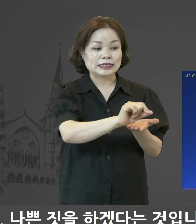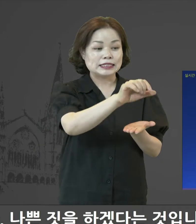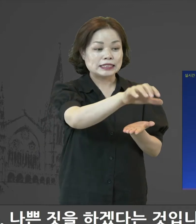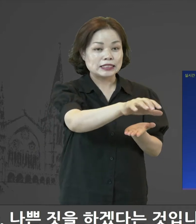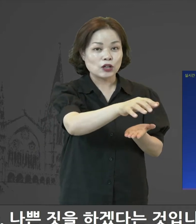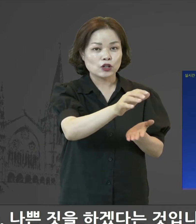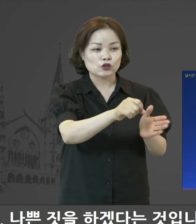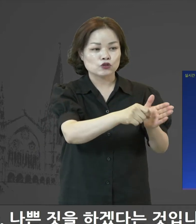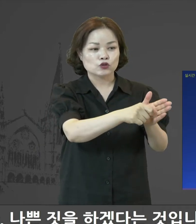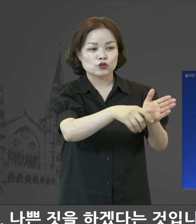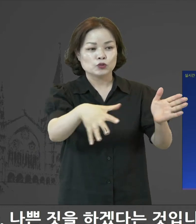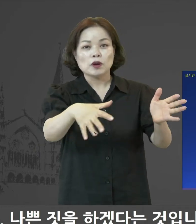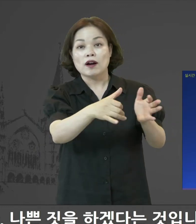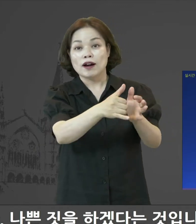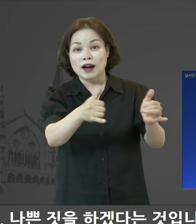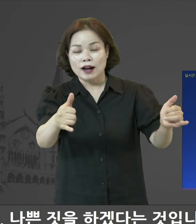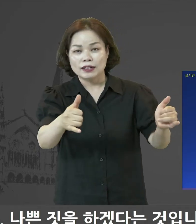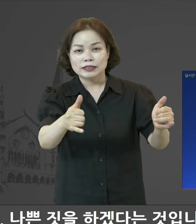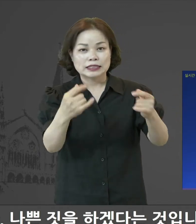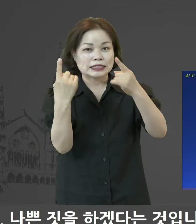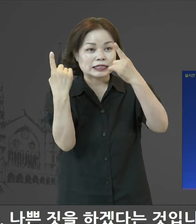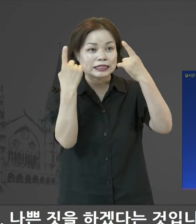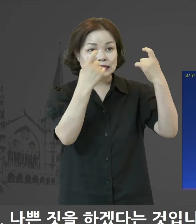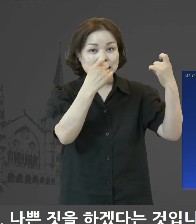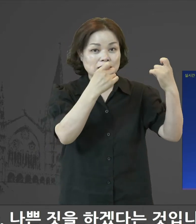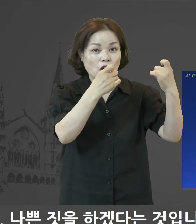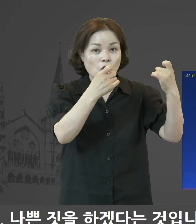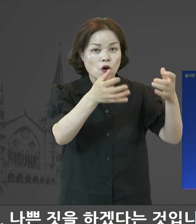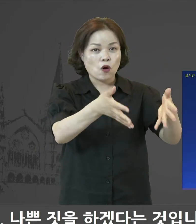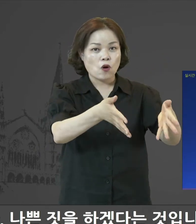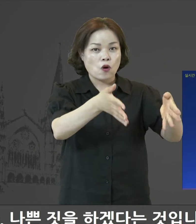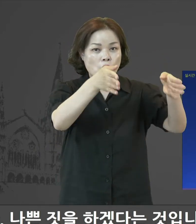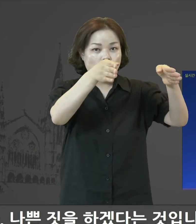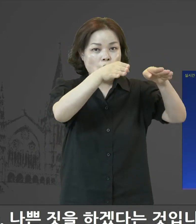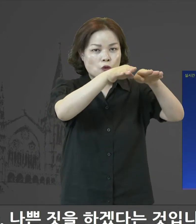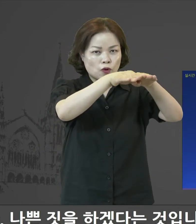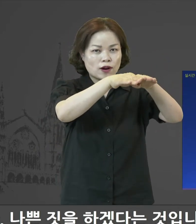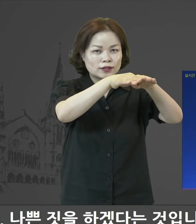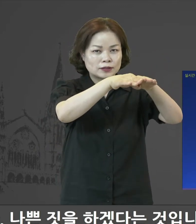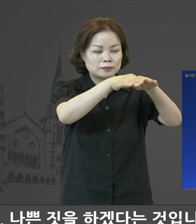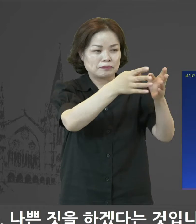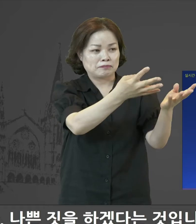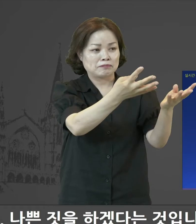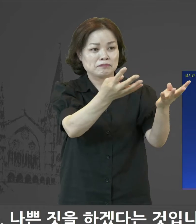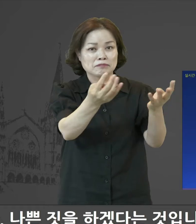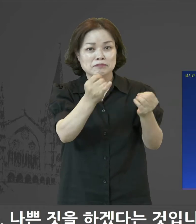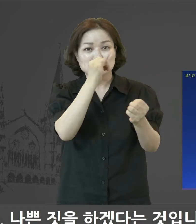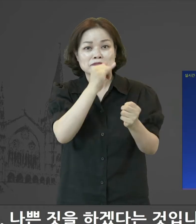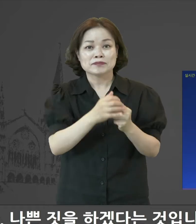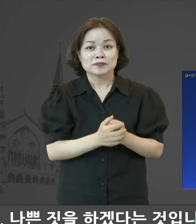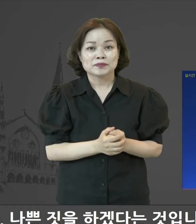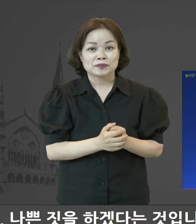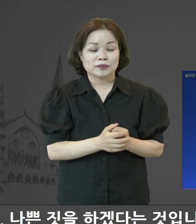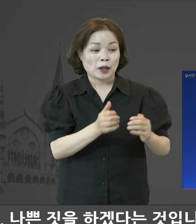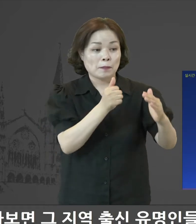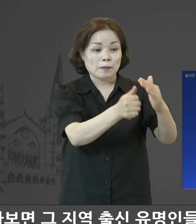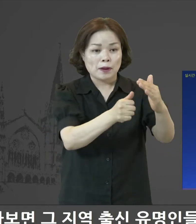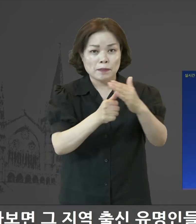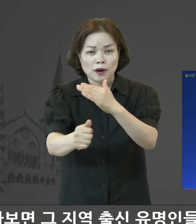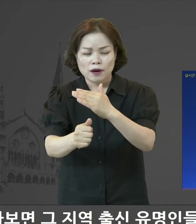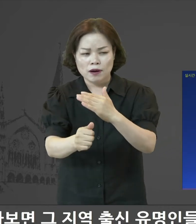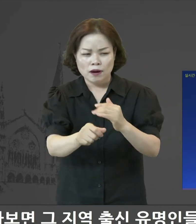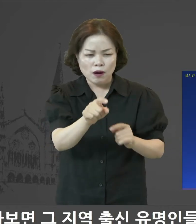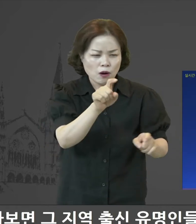출신의 유명인들의 이게 기념관을 만들어 놓은 데가 아주 많이 있어요. 그래서 그런 데를 이렇게 방문해 보면